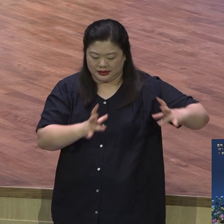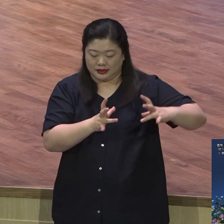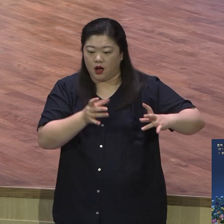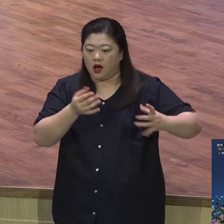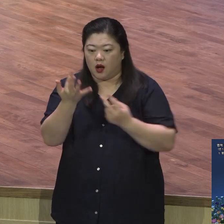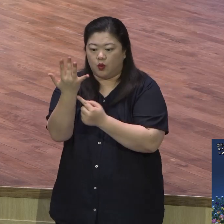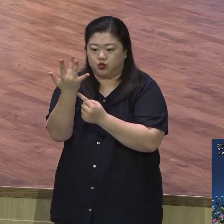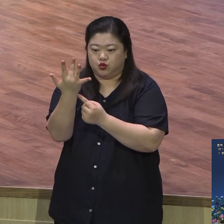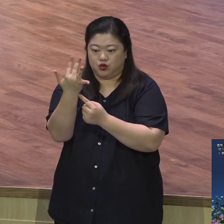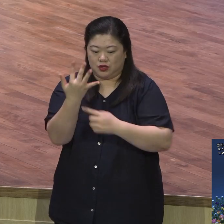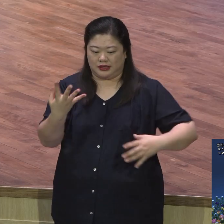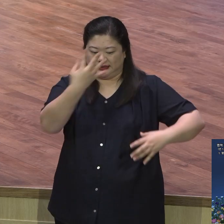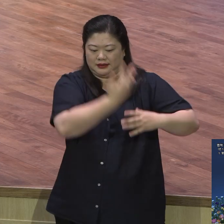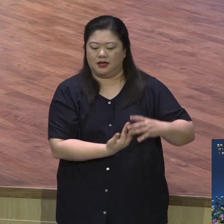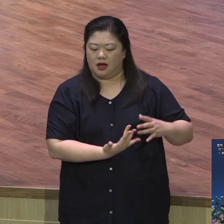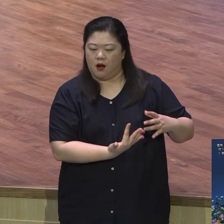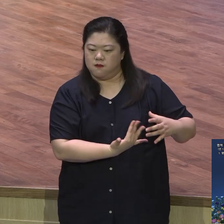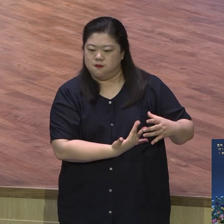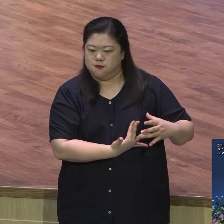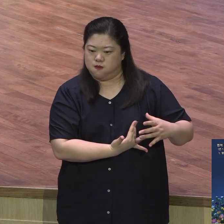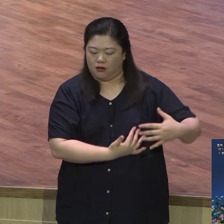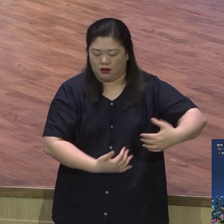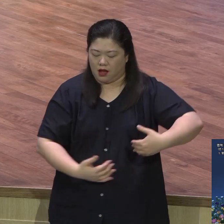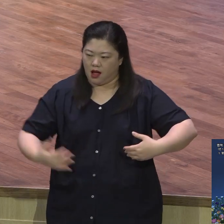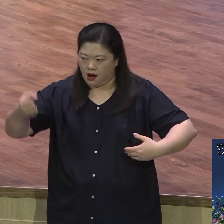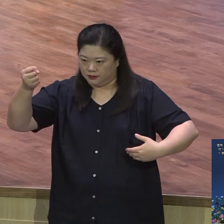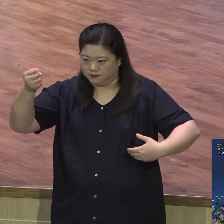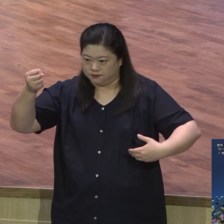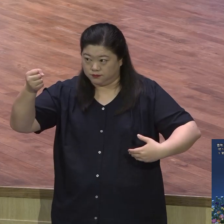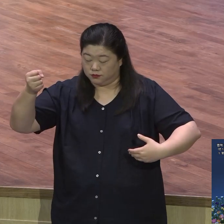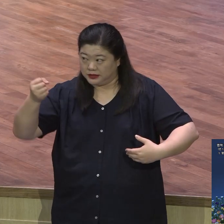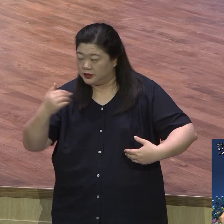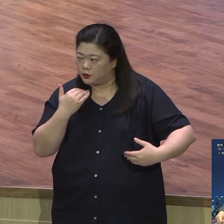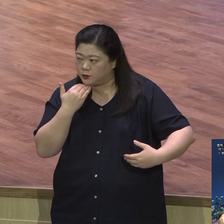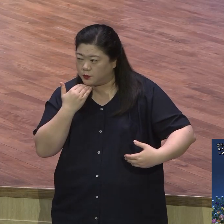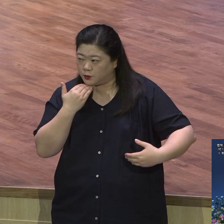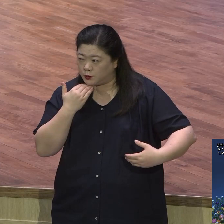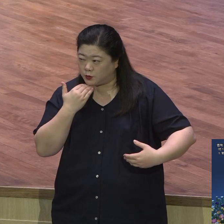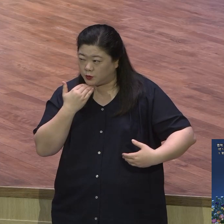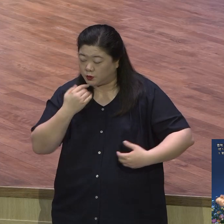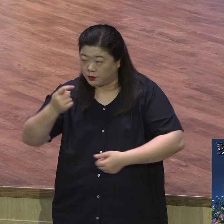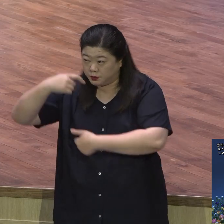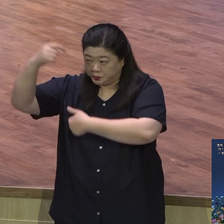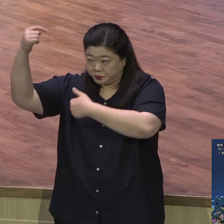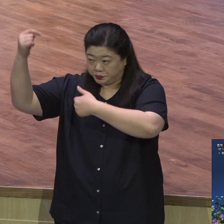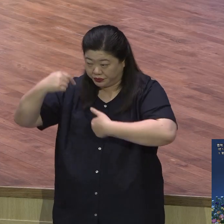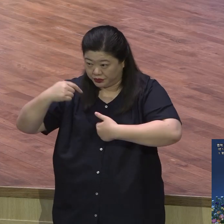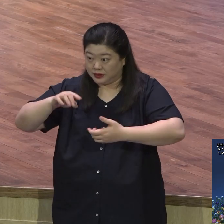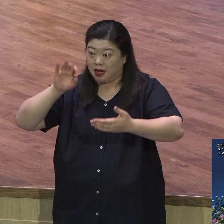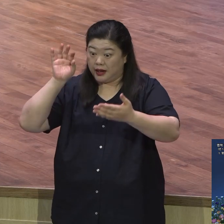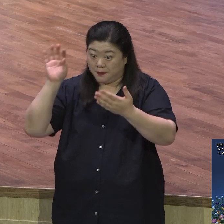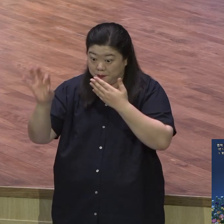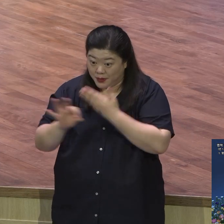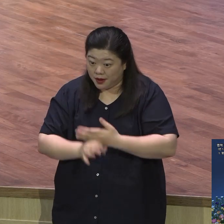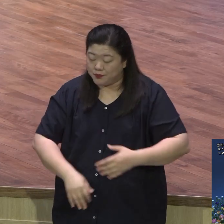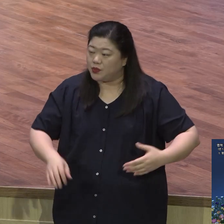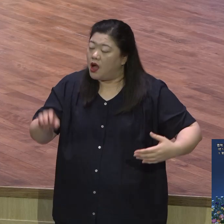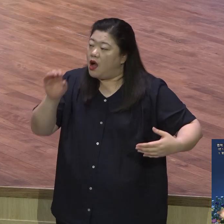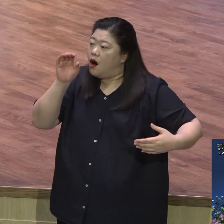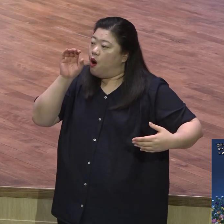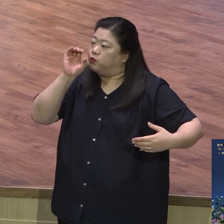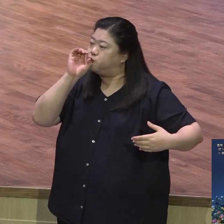집어넣어라. 그래가지고 내가 지시를 하면 네가 맹경을 딱 때리면 전부 다팔을 확 불면서 이 항아리 빈 항아리에요.